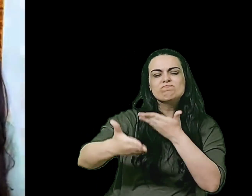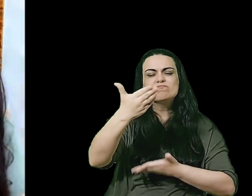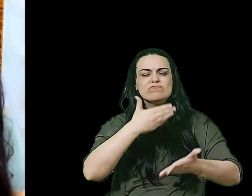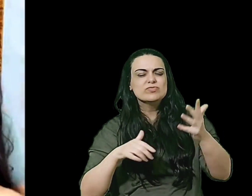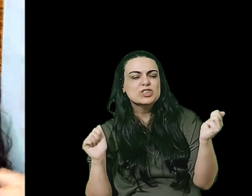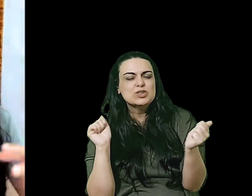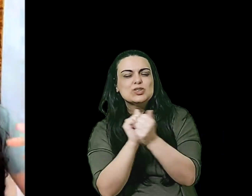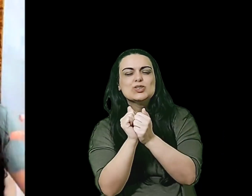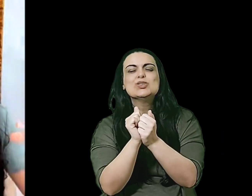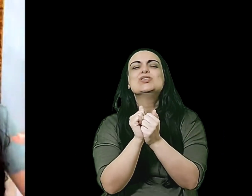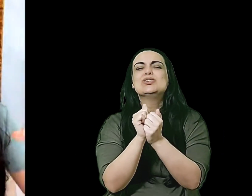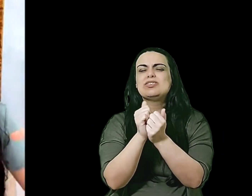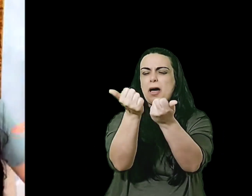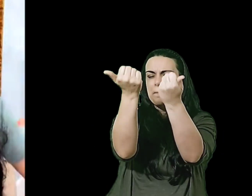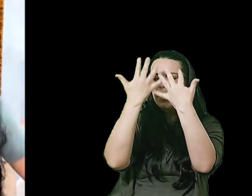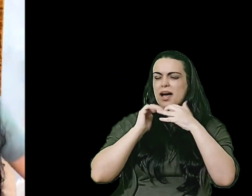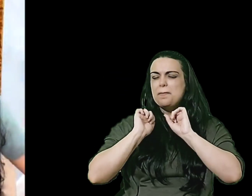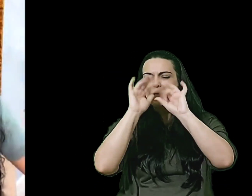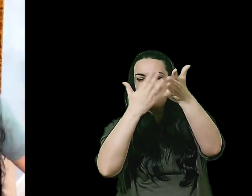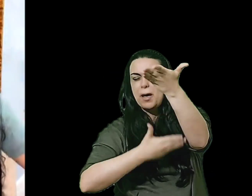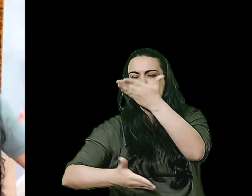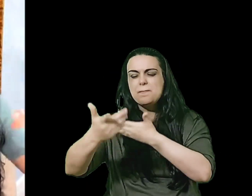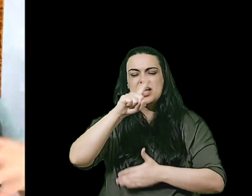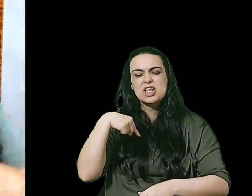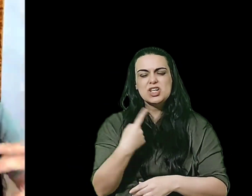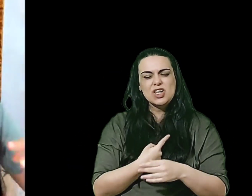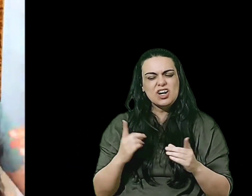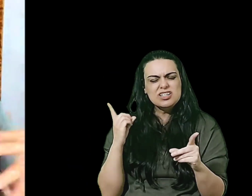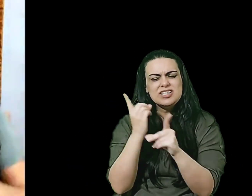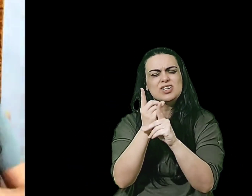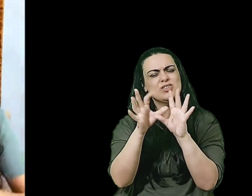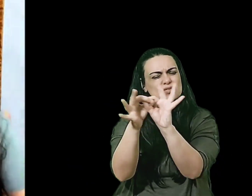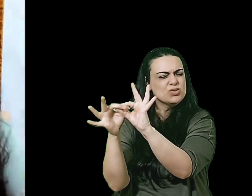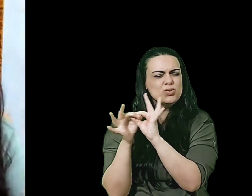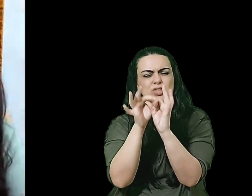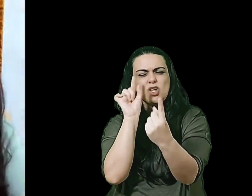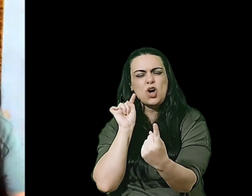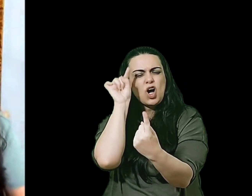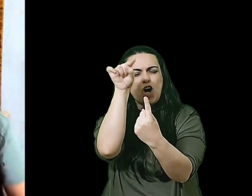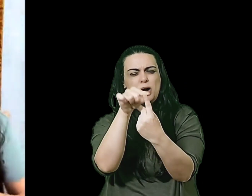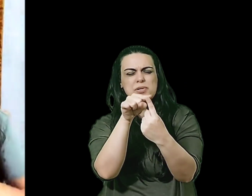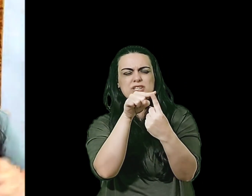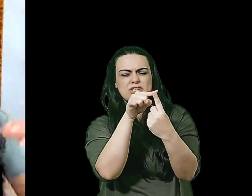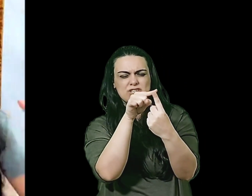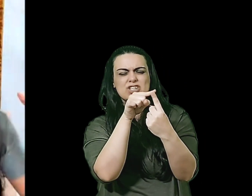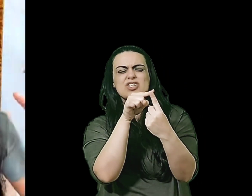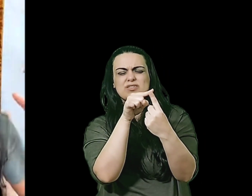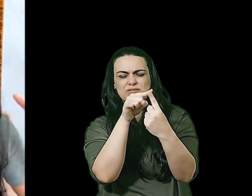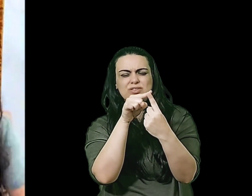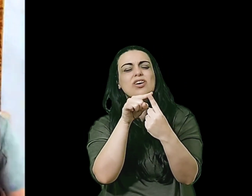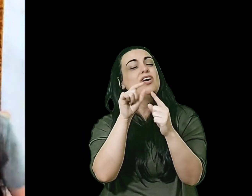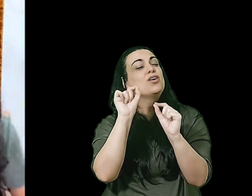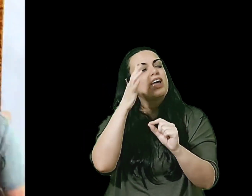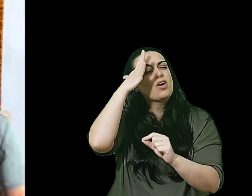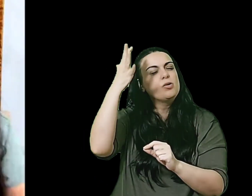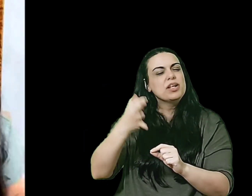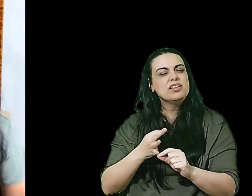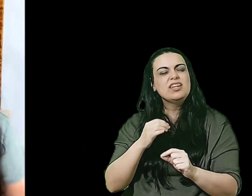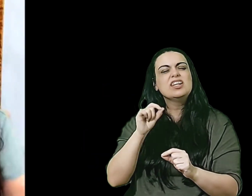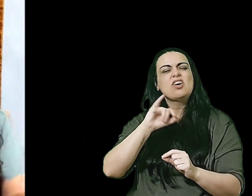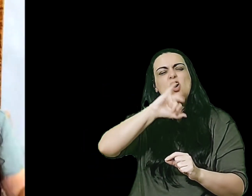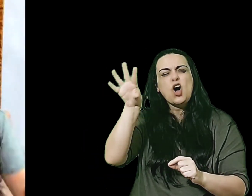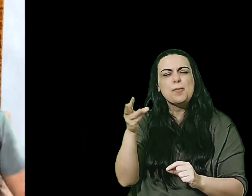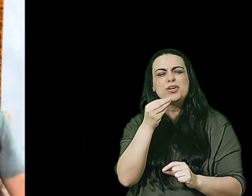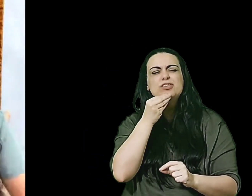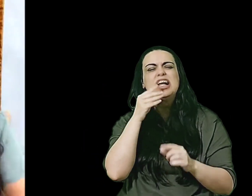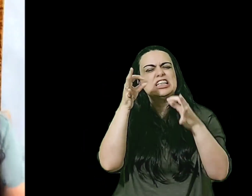mão dupla. O Senhor está fazendo com que a gente se encontre, se una nesse propósito, compreendendo que a oportunidade está